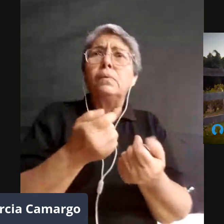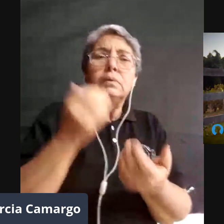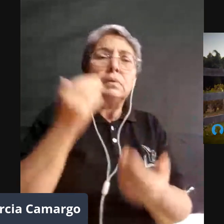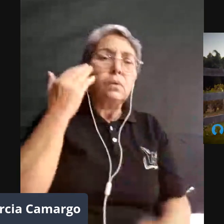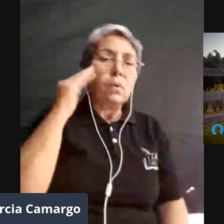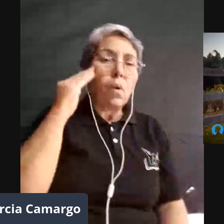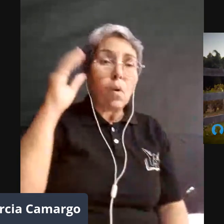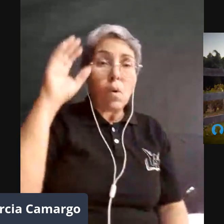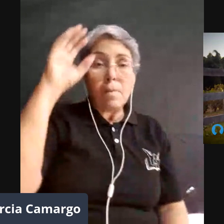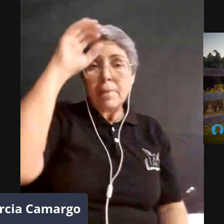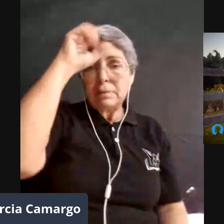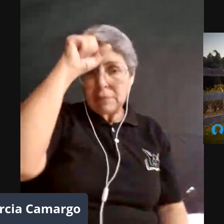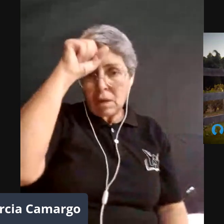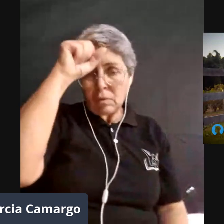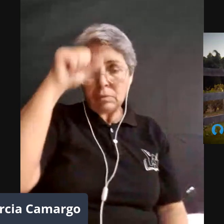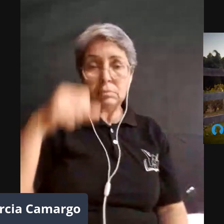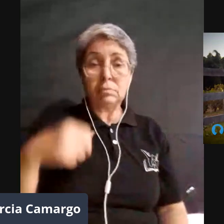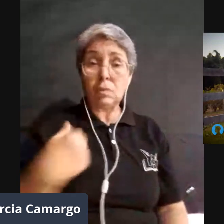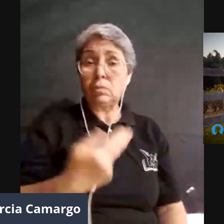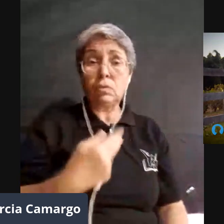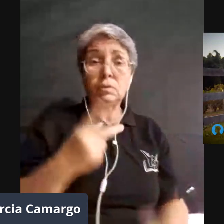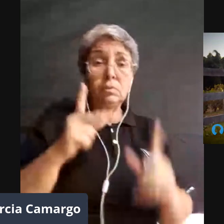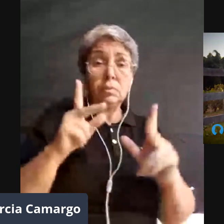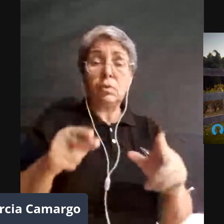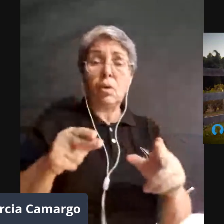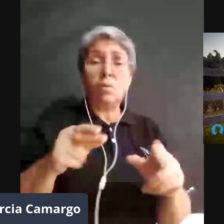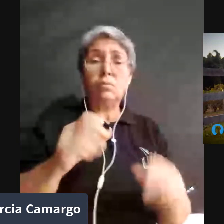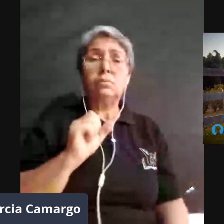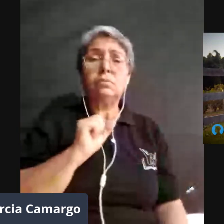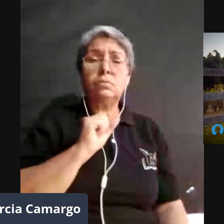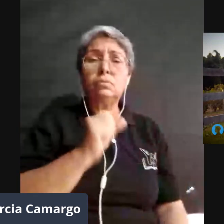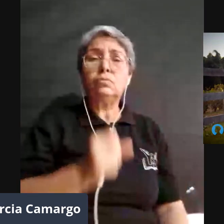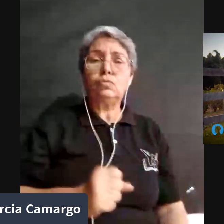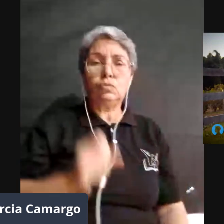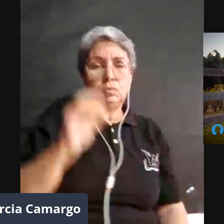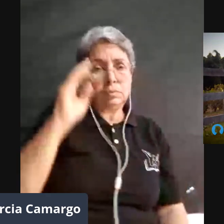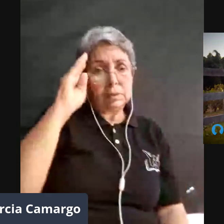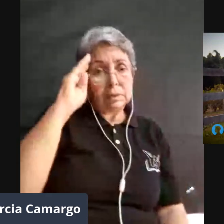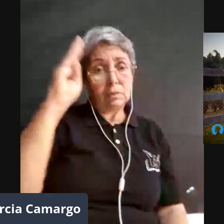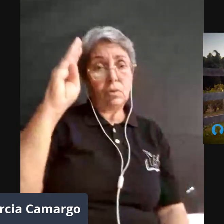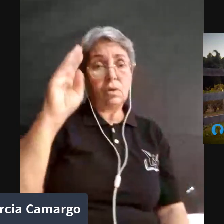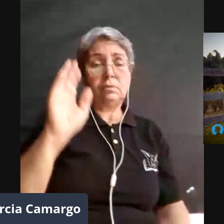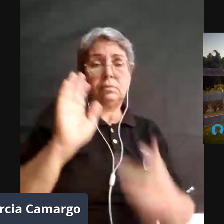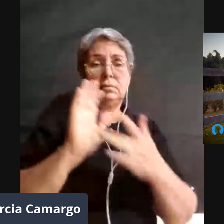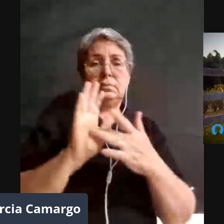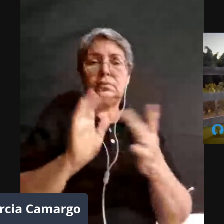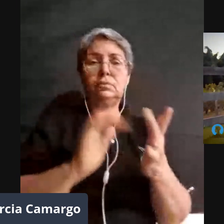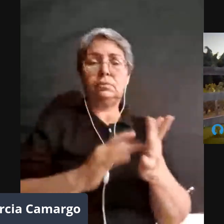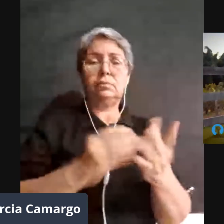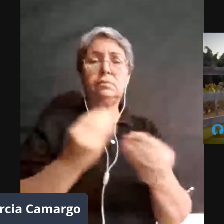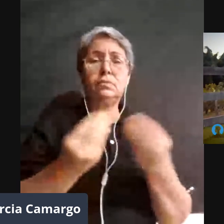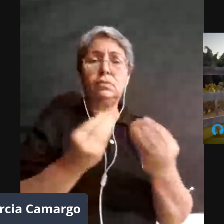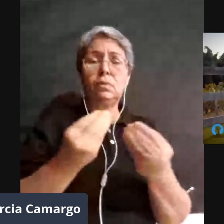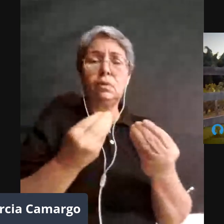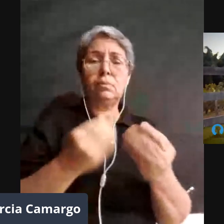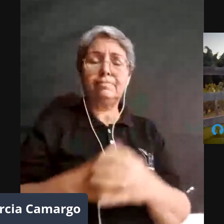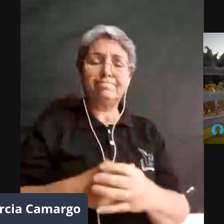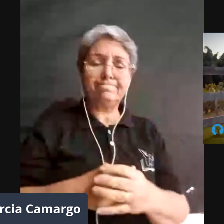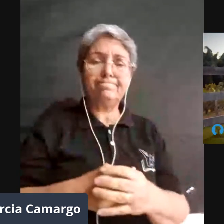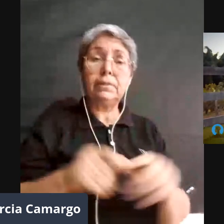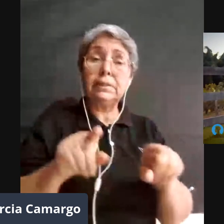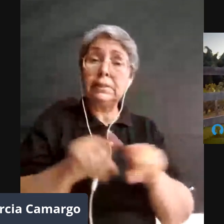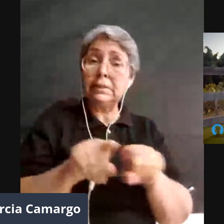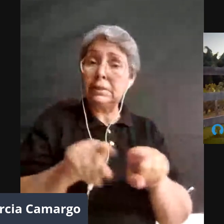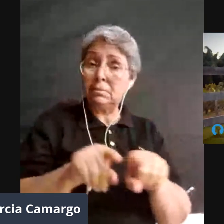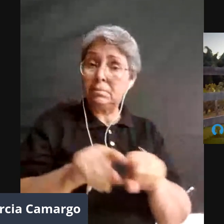sumo sacerdote nesse dia de expiação final. E também, muitas vezes, nós temos pouca simpatia com